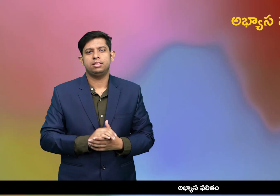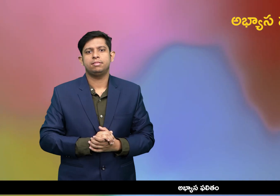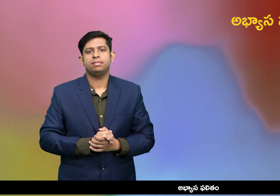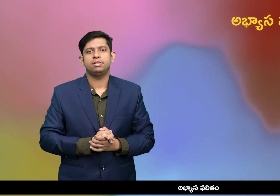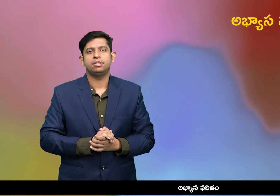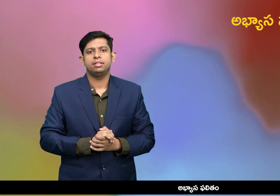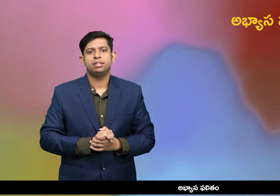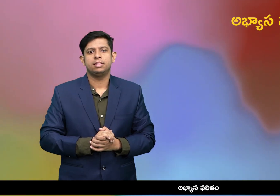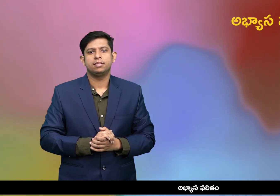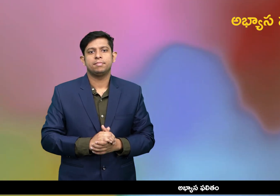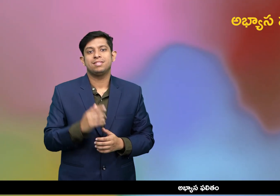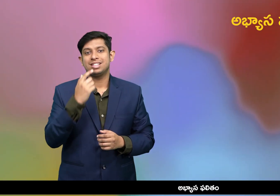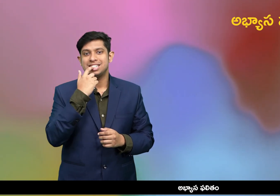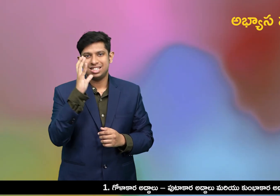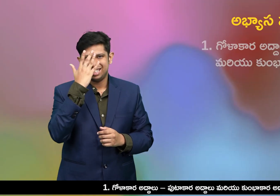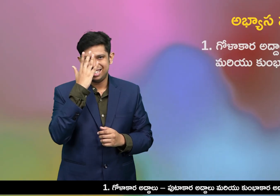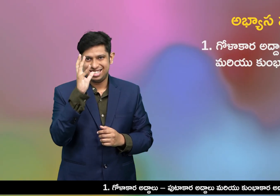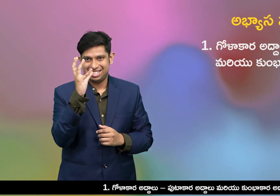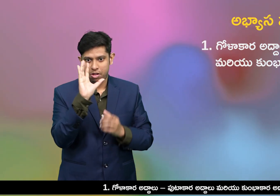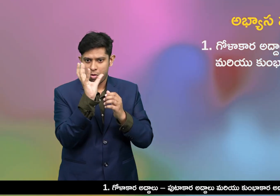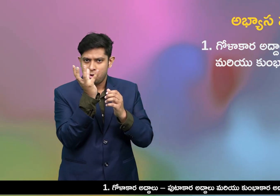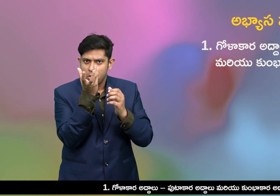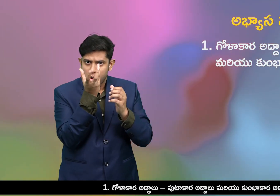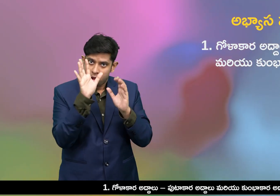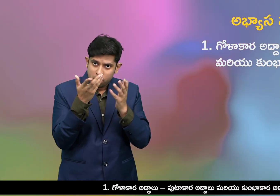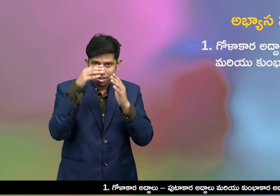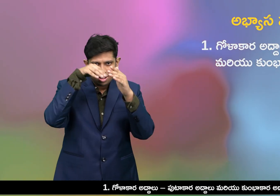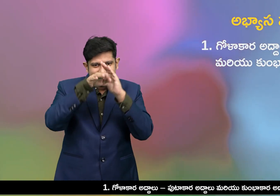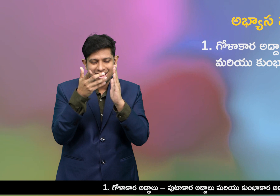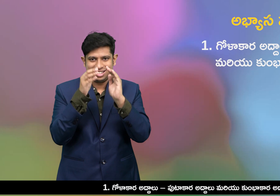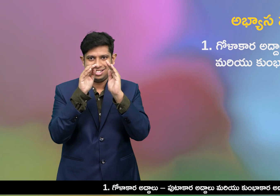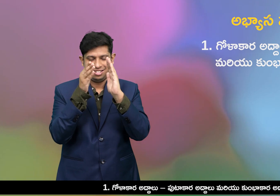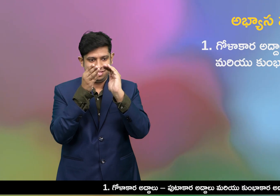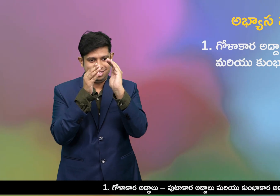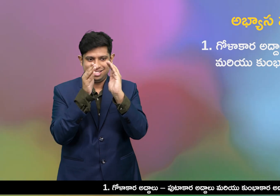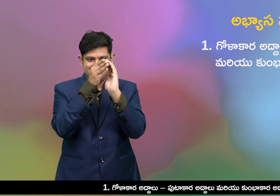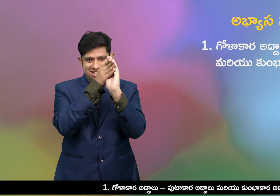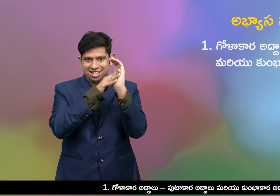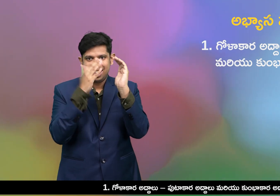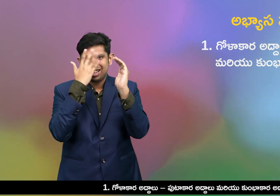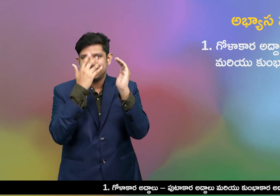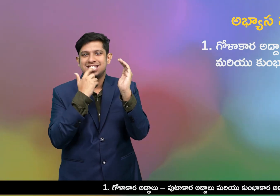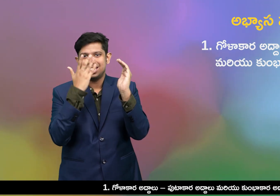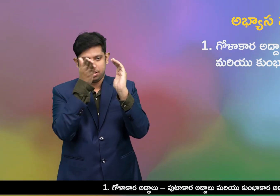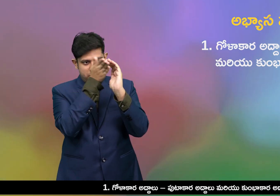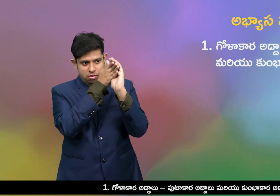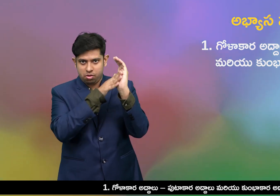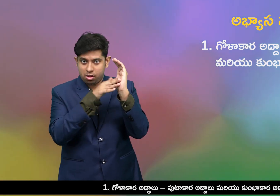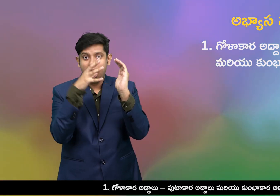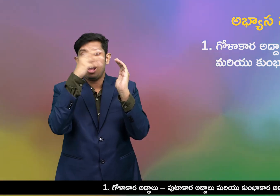అభ్యాస ఫలితం 1. గోళాకార అద్దాలు, పుటాకార అద్దాలు మరియు కుంభాకార అద్దాలు.